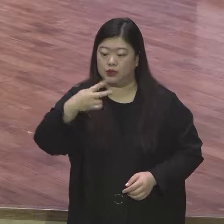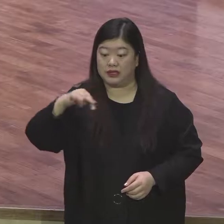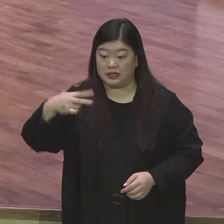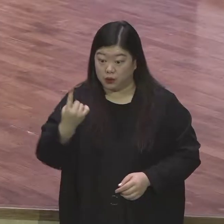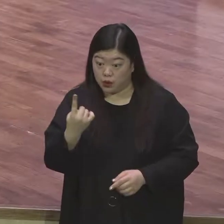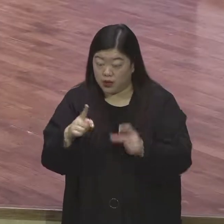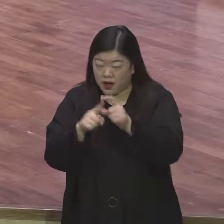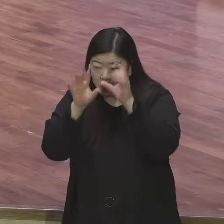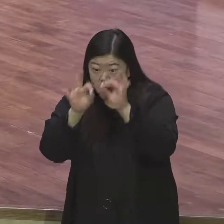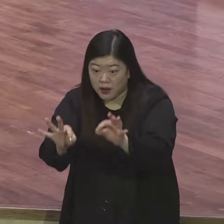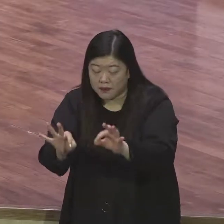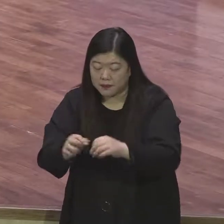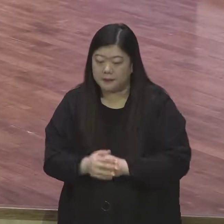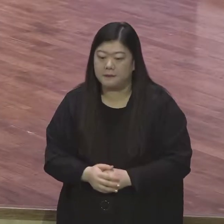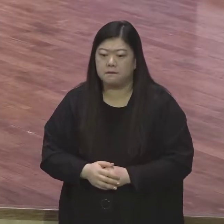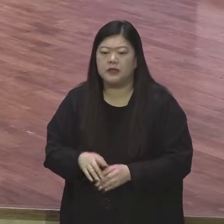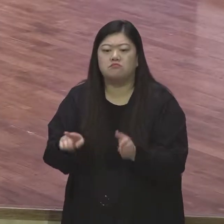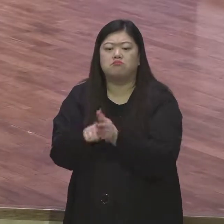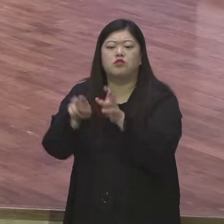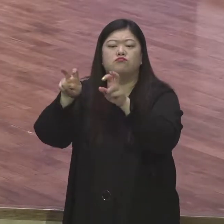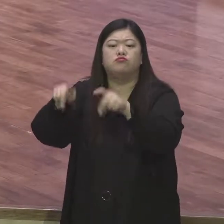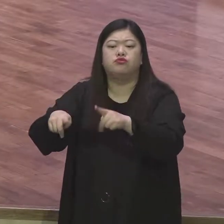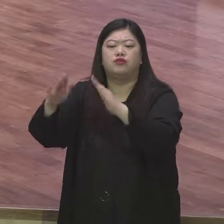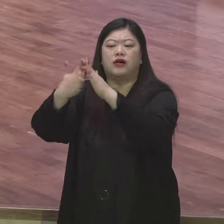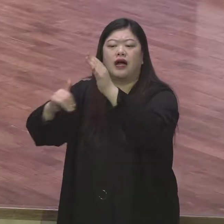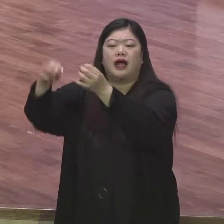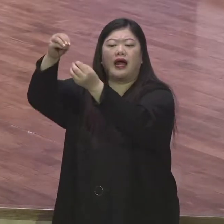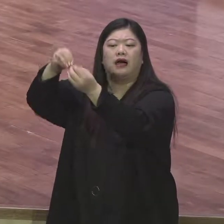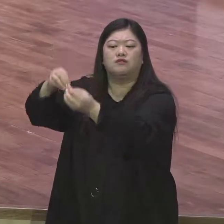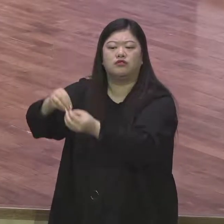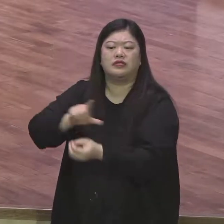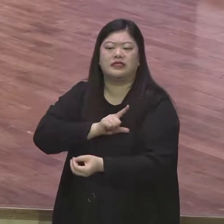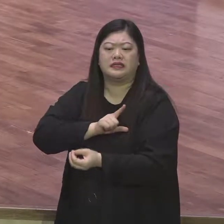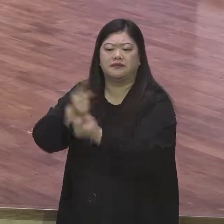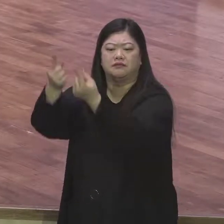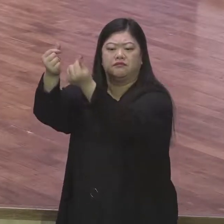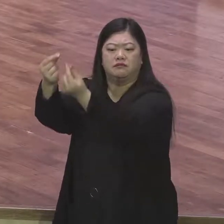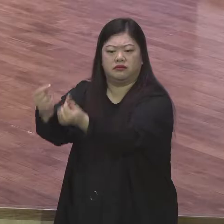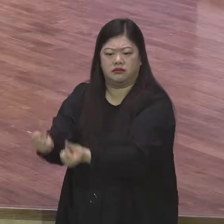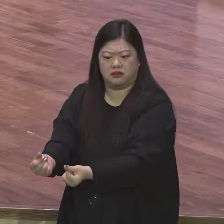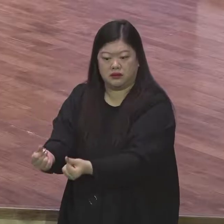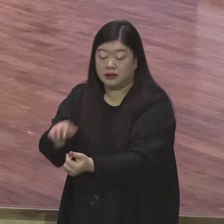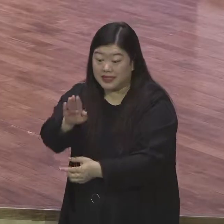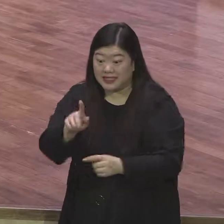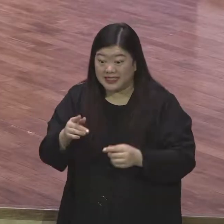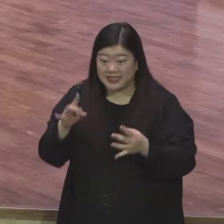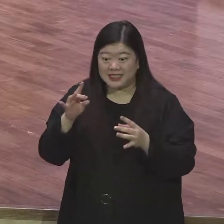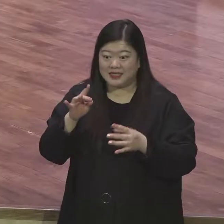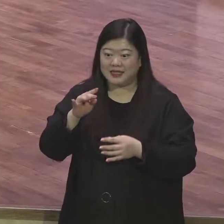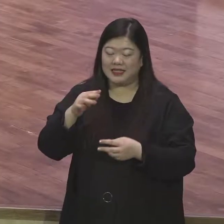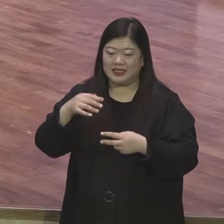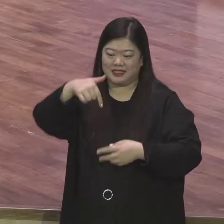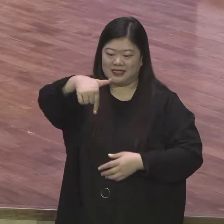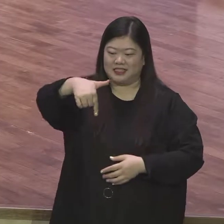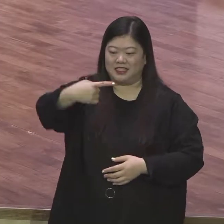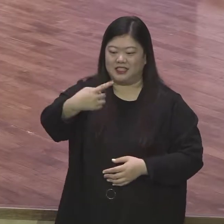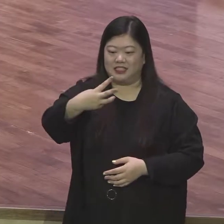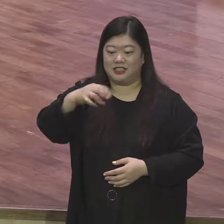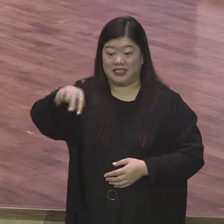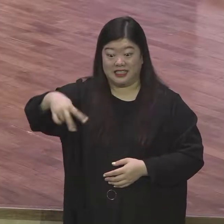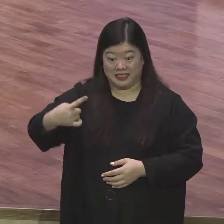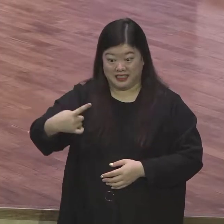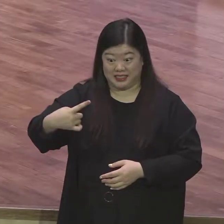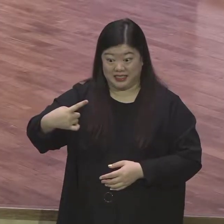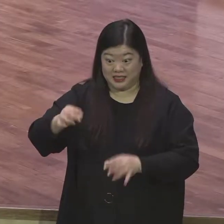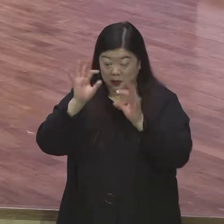이름이에요. 무슨 말인가 하면 미의 여신이라는 아프로디테라는 이 사람, 이 신,